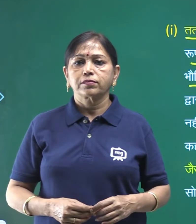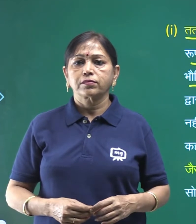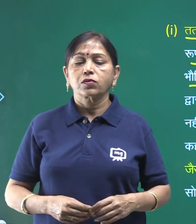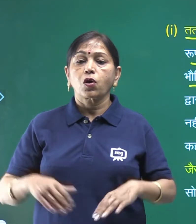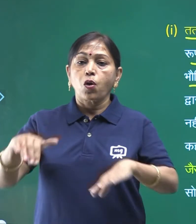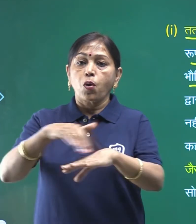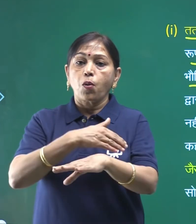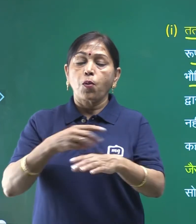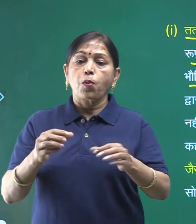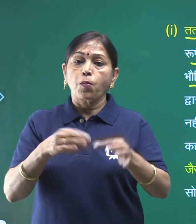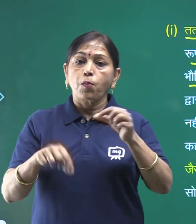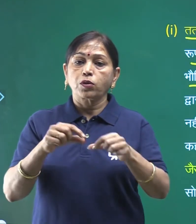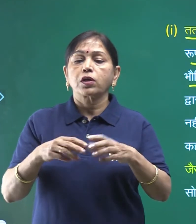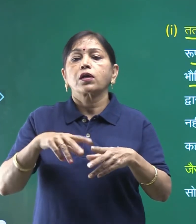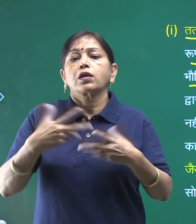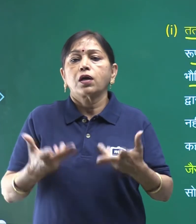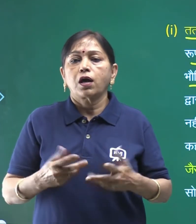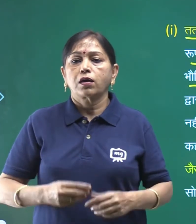भौतिक या